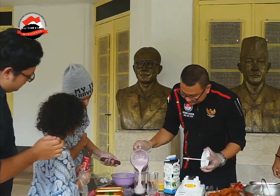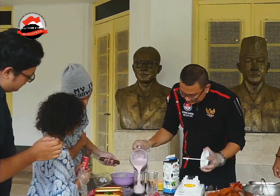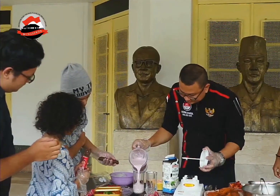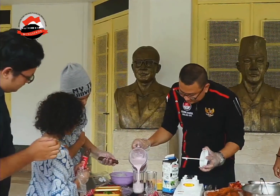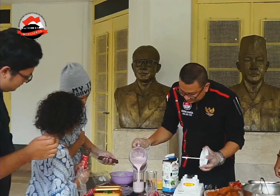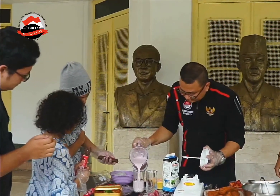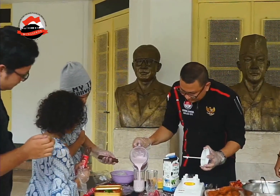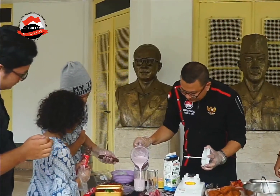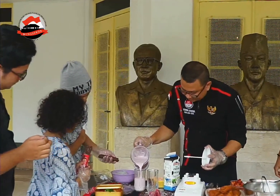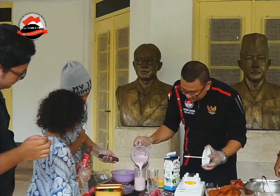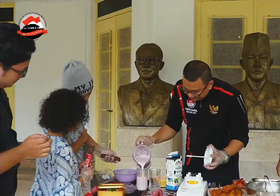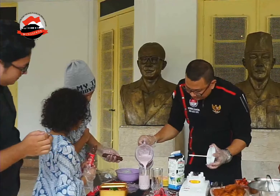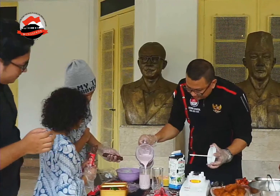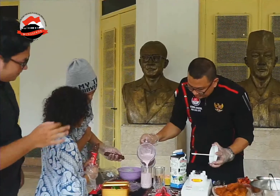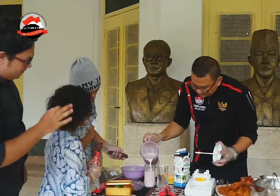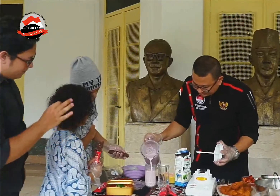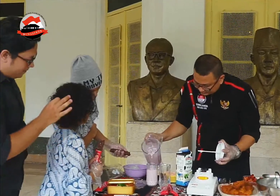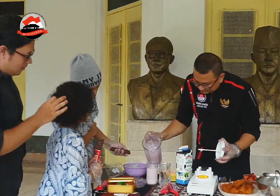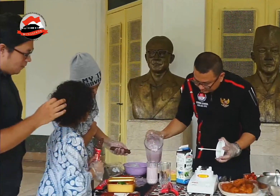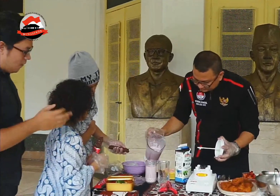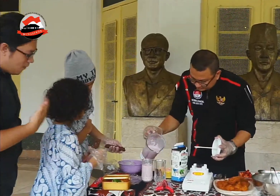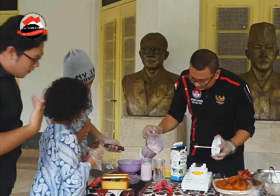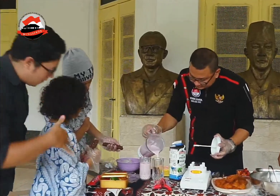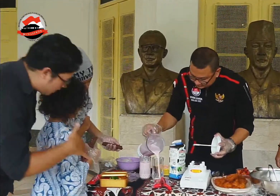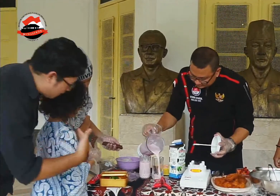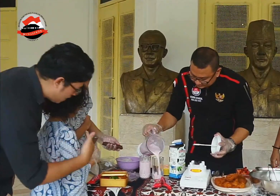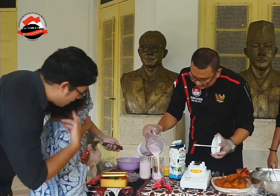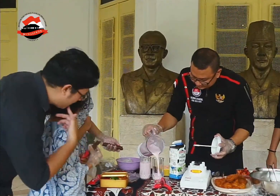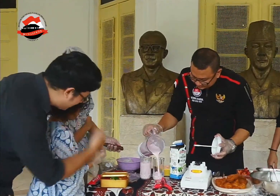ini. Oke, okay. Wow. Enak sekali.